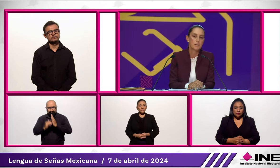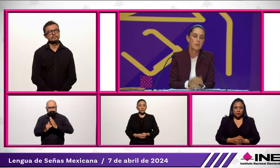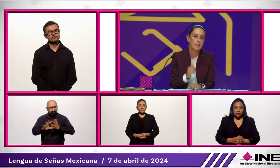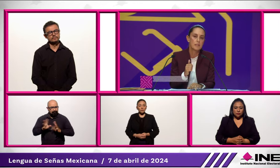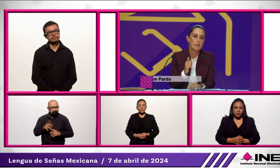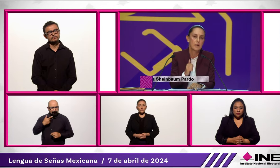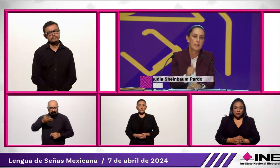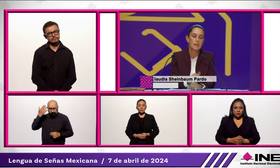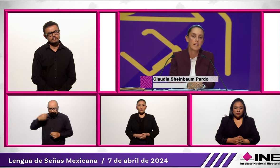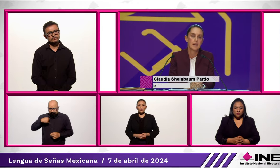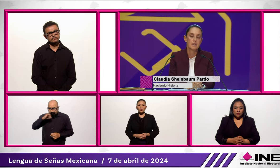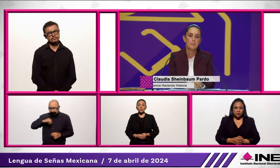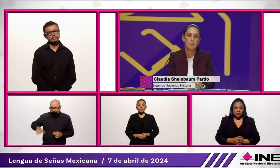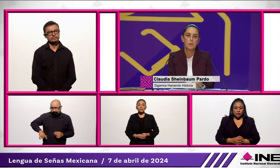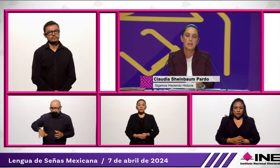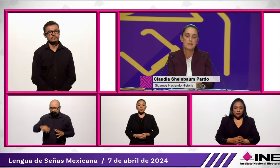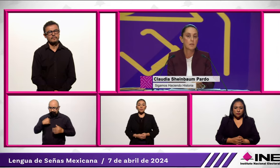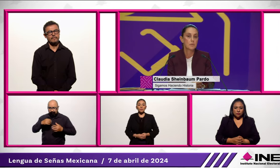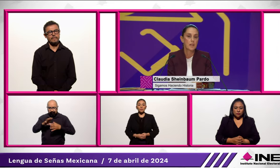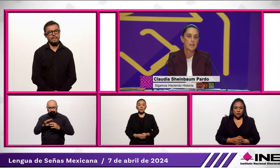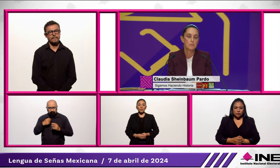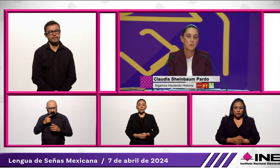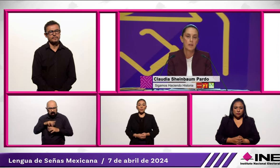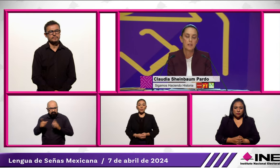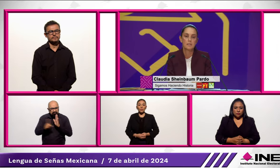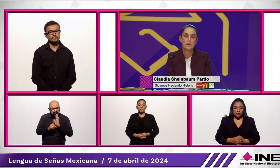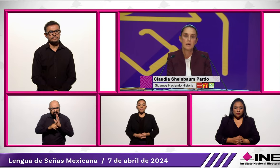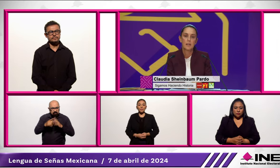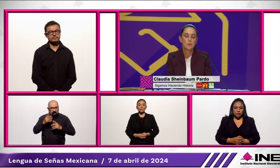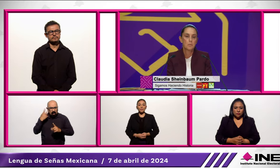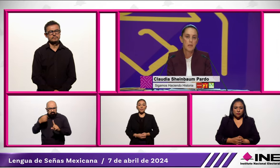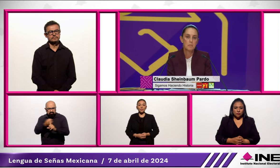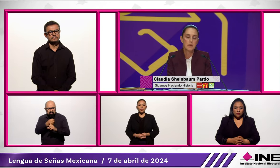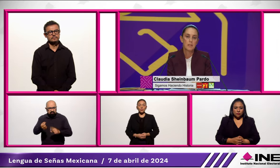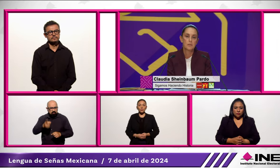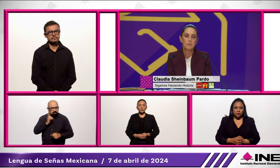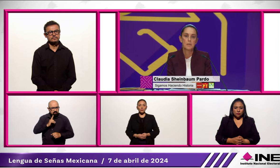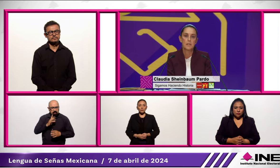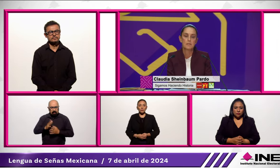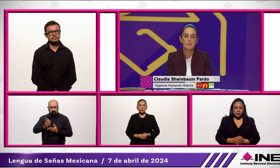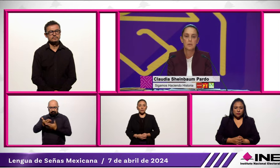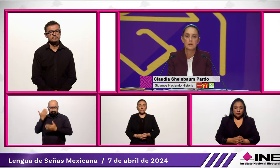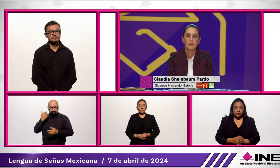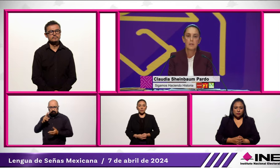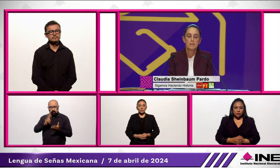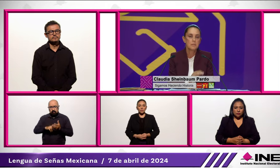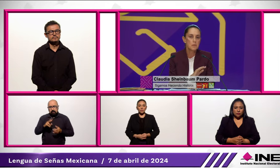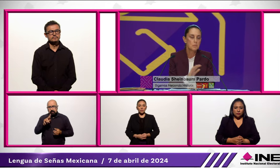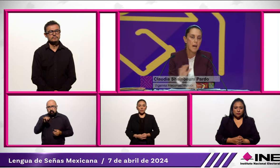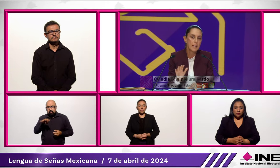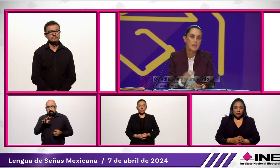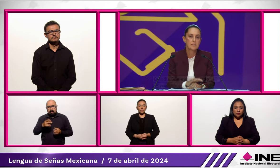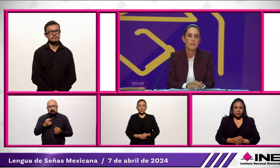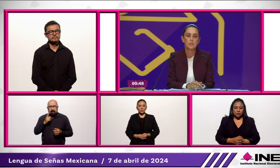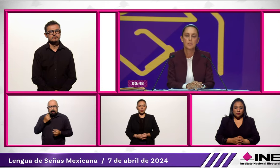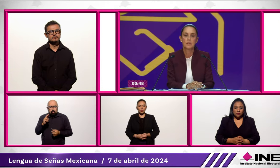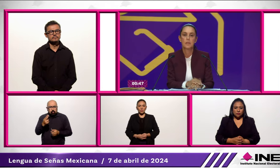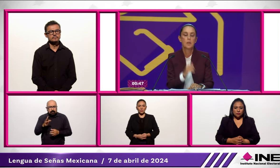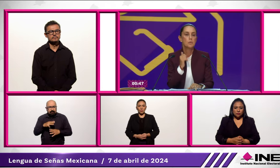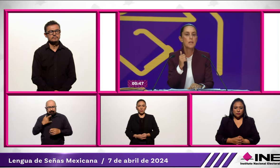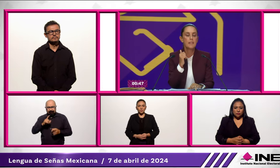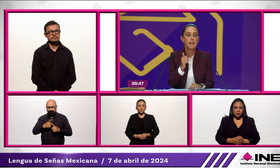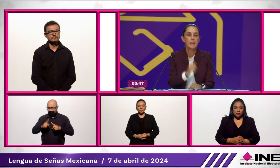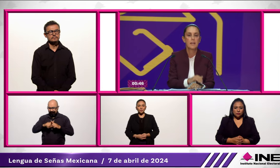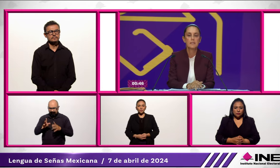de gobierno, decreté la alerta por violencia contra las mujeres en noviembre del 2019. Hicimos varias